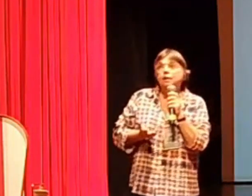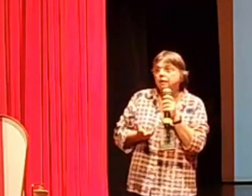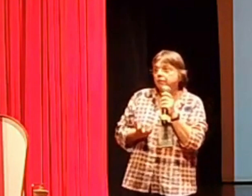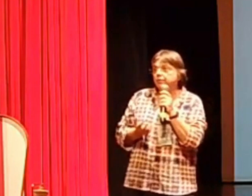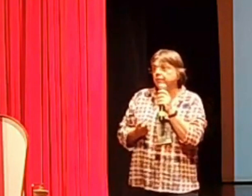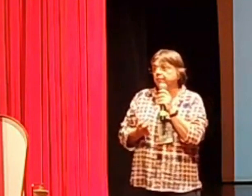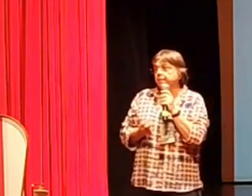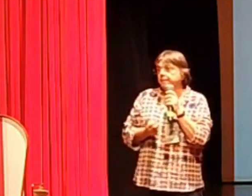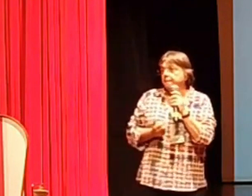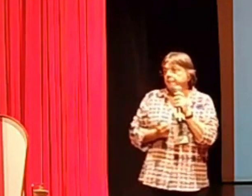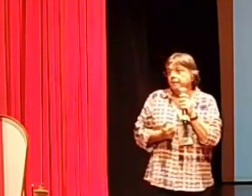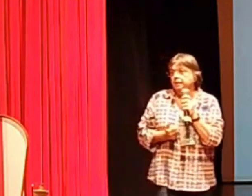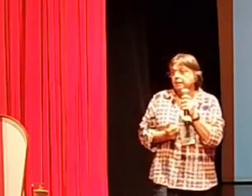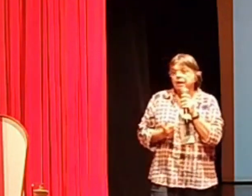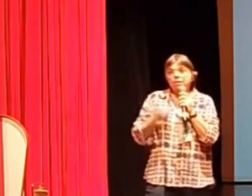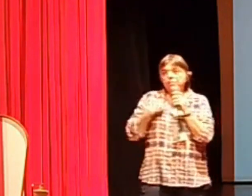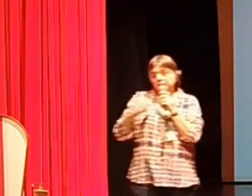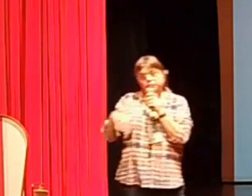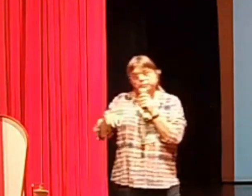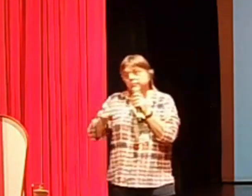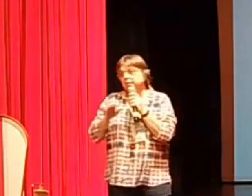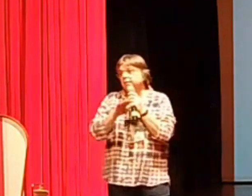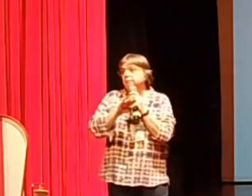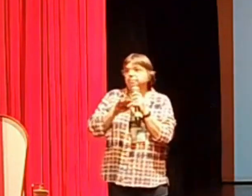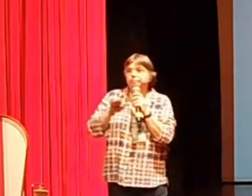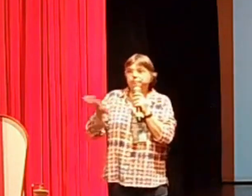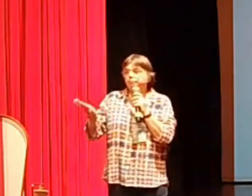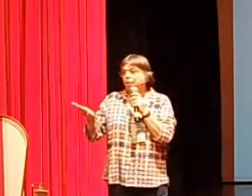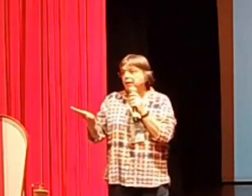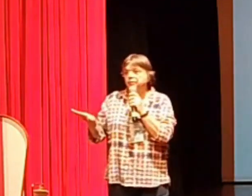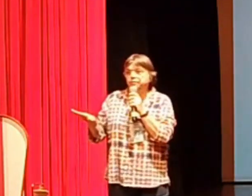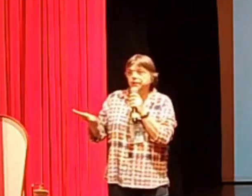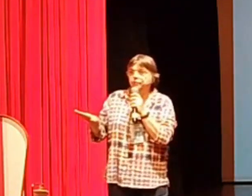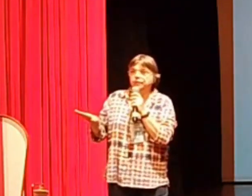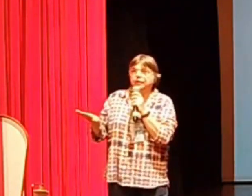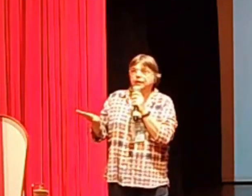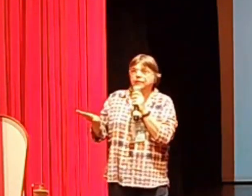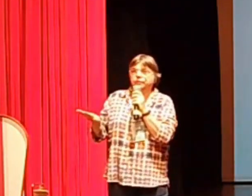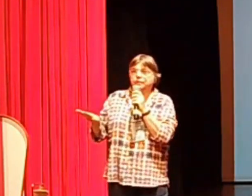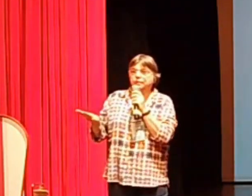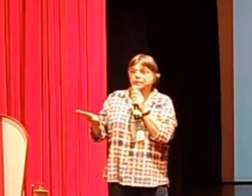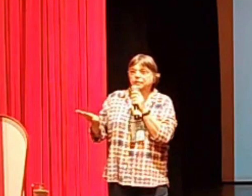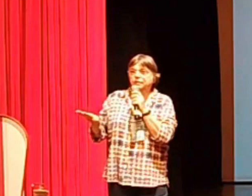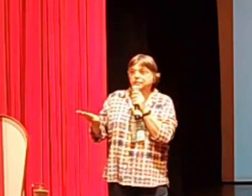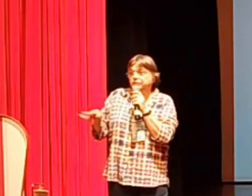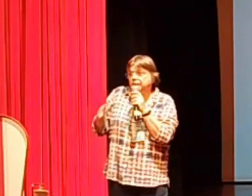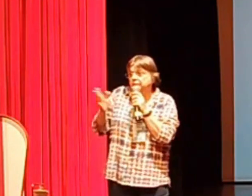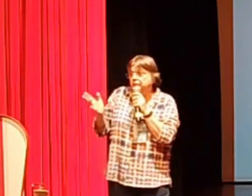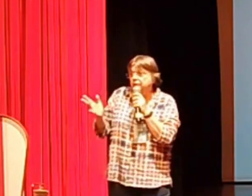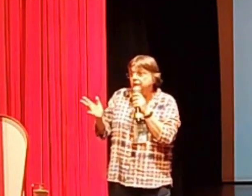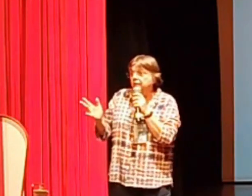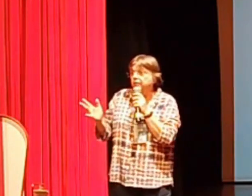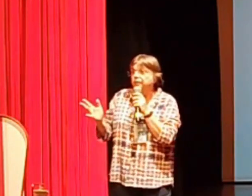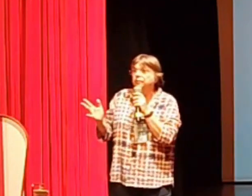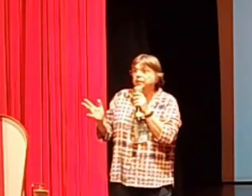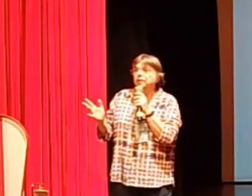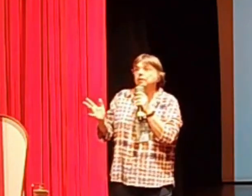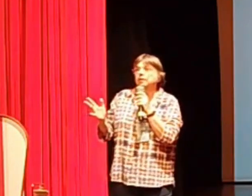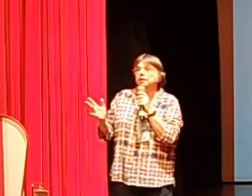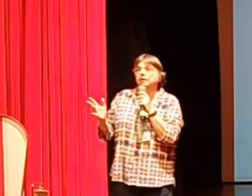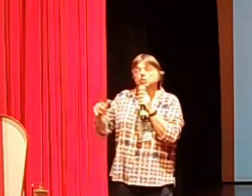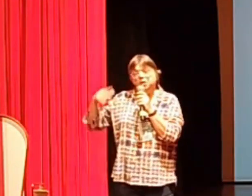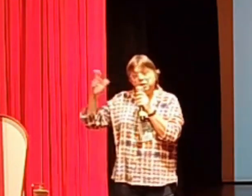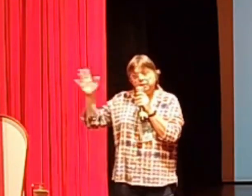E aí? Eu mesmo sou uma que eu morria de medo de ficar grávida. Não sabia o que ia